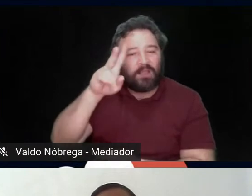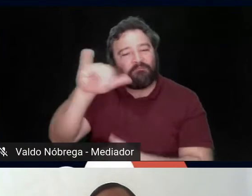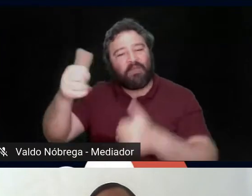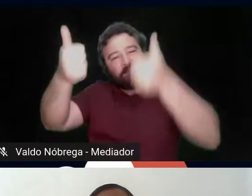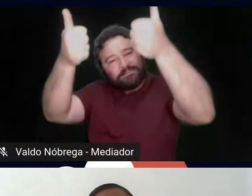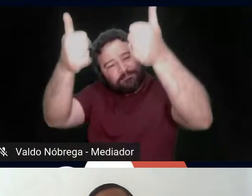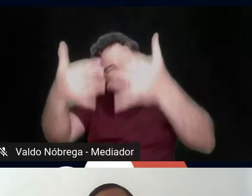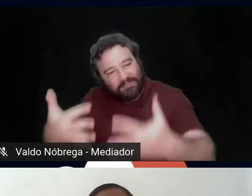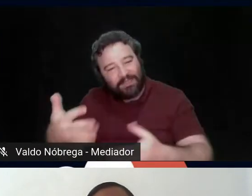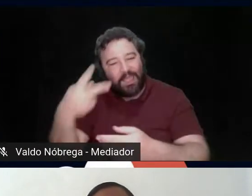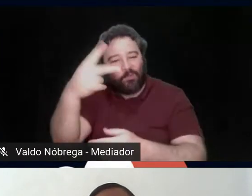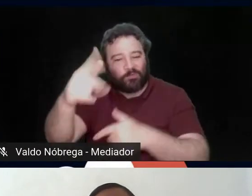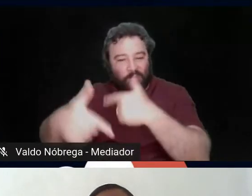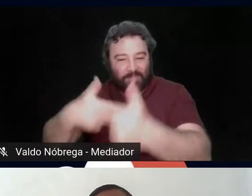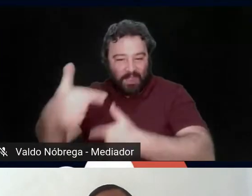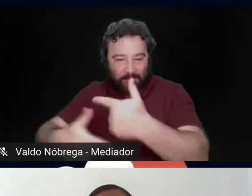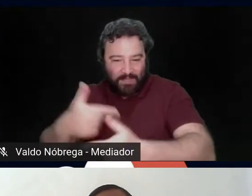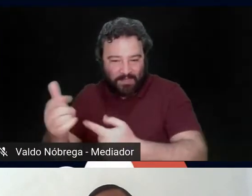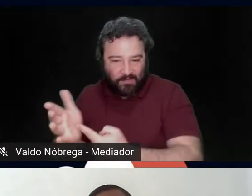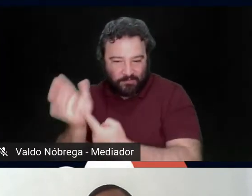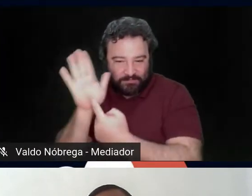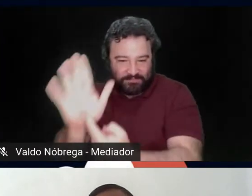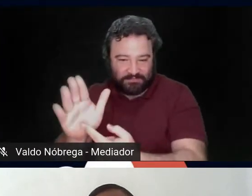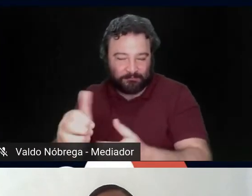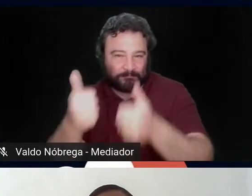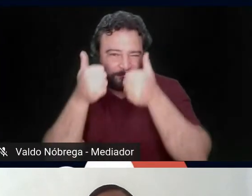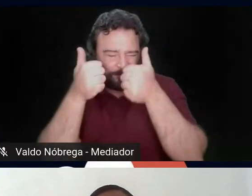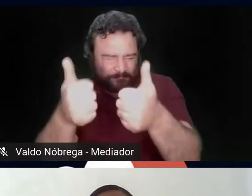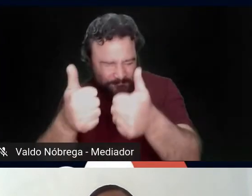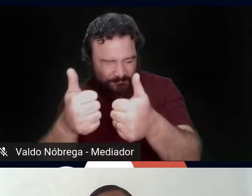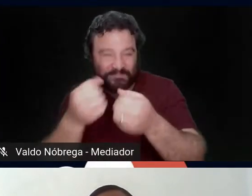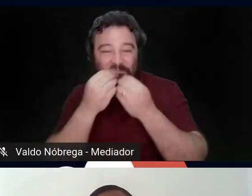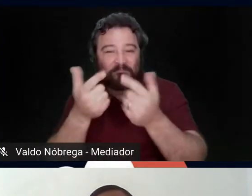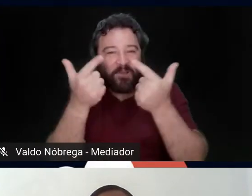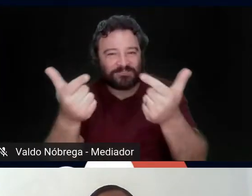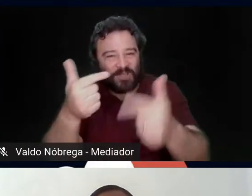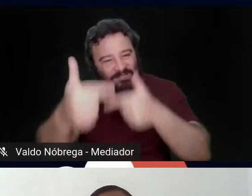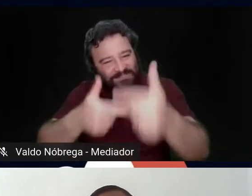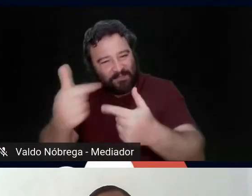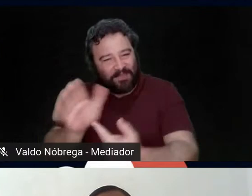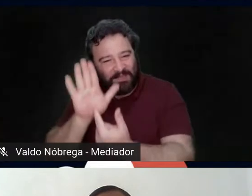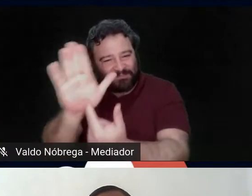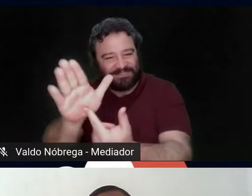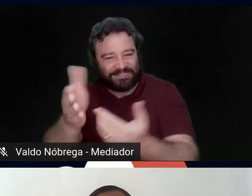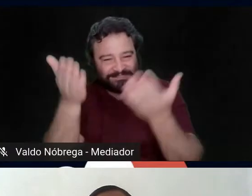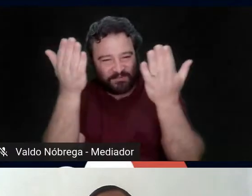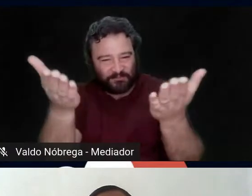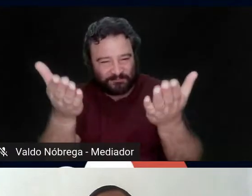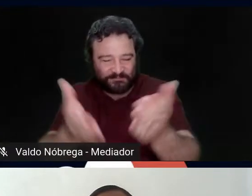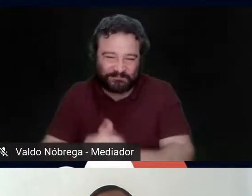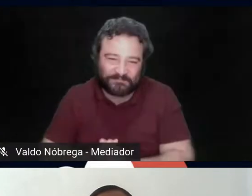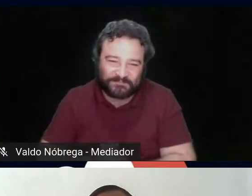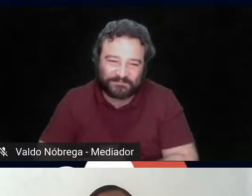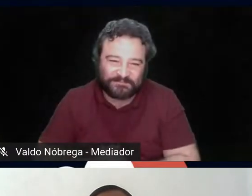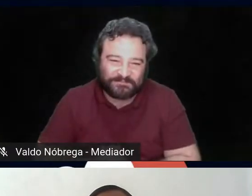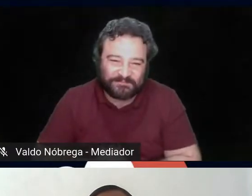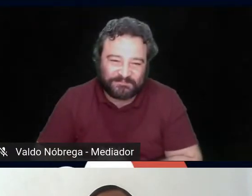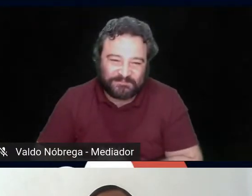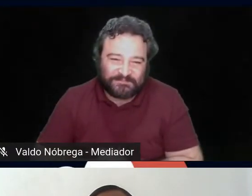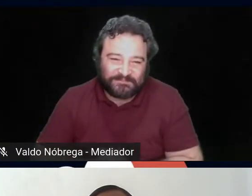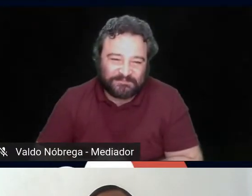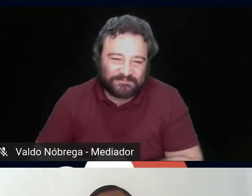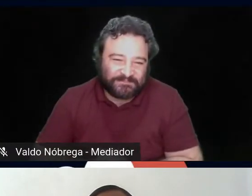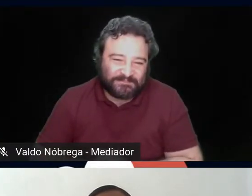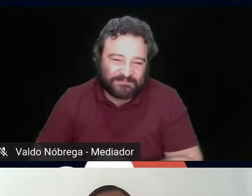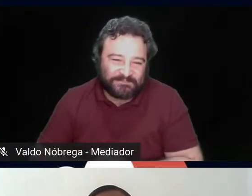possível? Então, a Tatiana neste momento ela vai apresentar o trabalho dela para vocês. Boa sorte na apresentação do seu